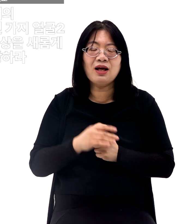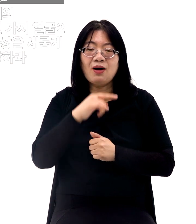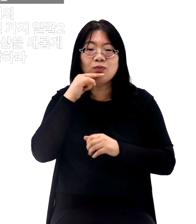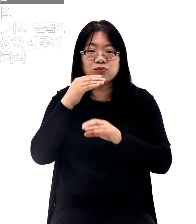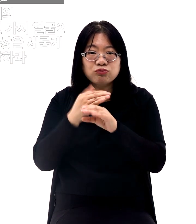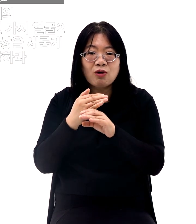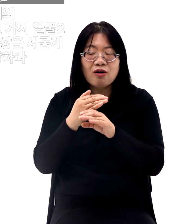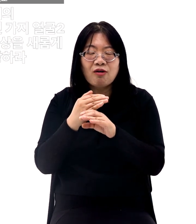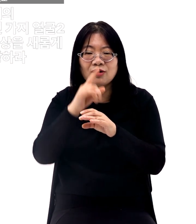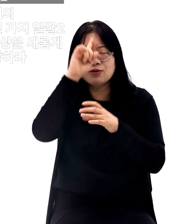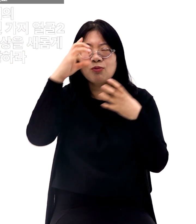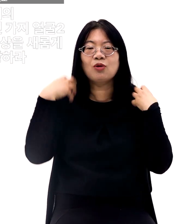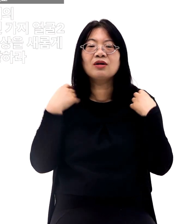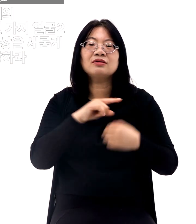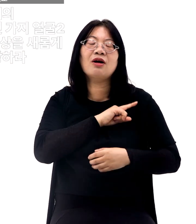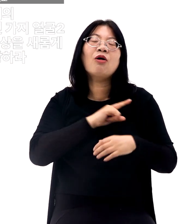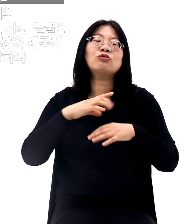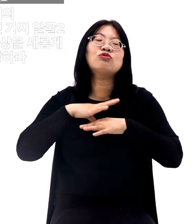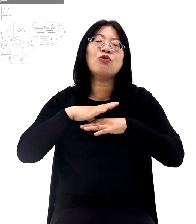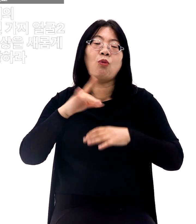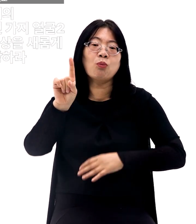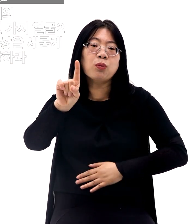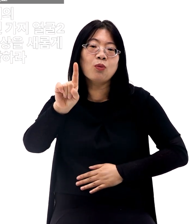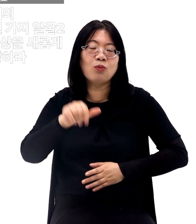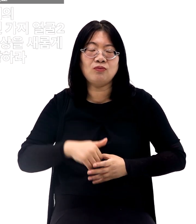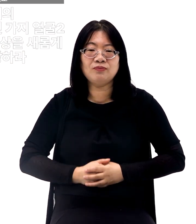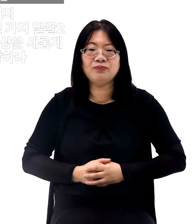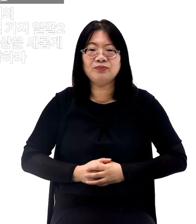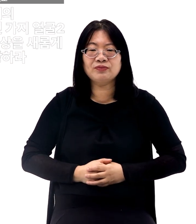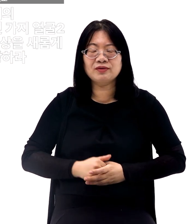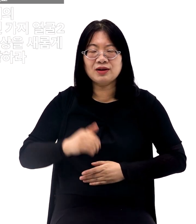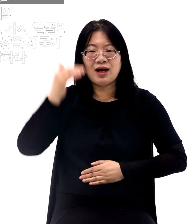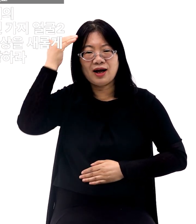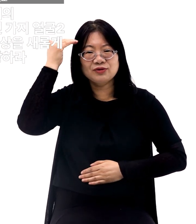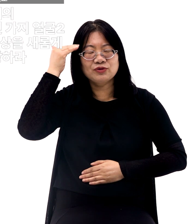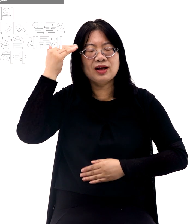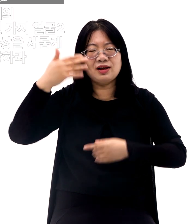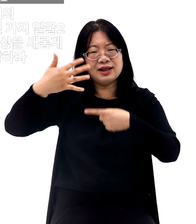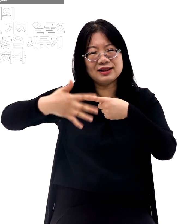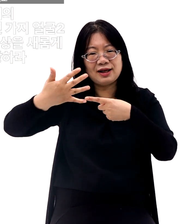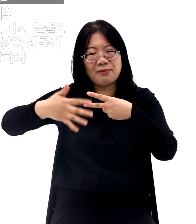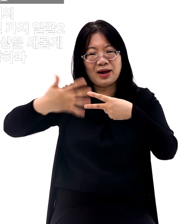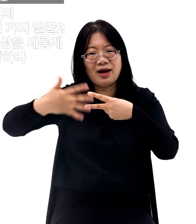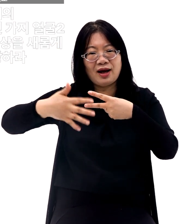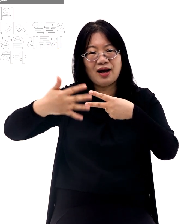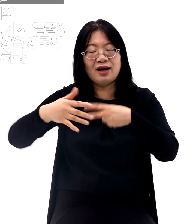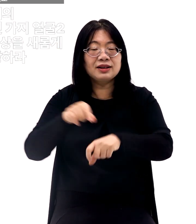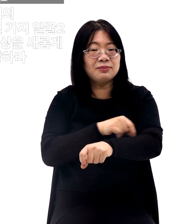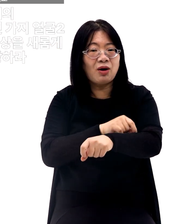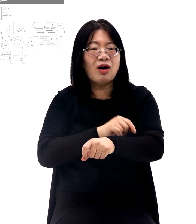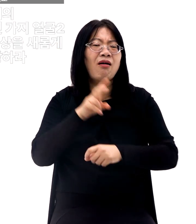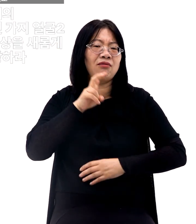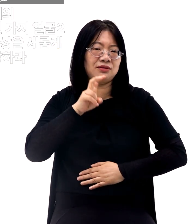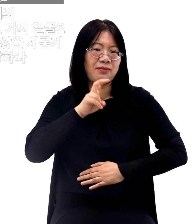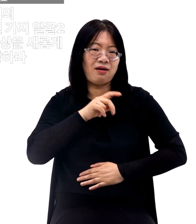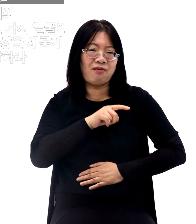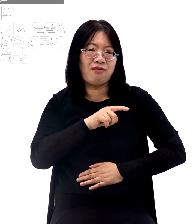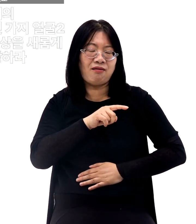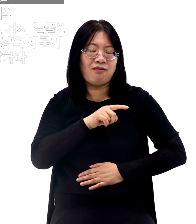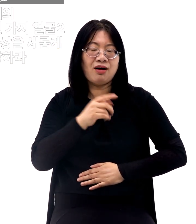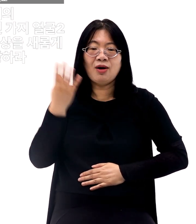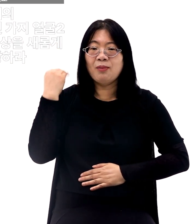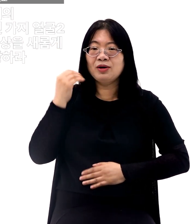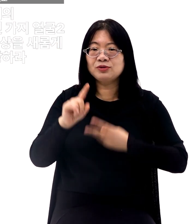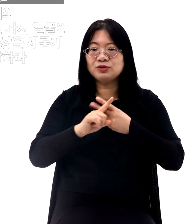북한 정권이 제일 두려워하는 게 이 남쪽의 드라마, 특별히 음악. 얼마 전에